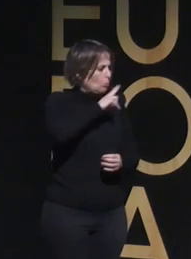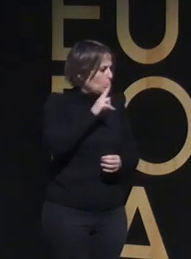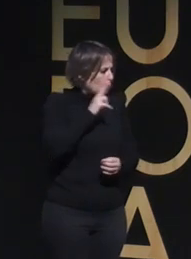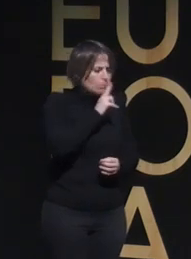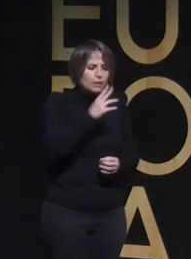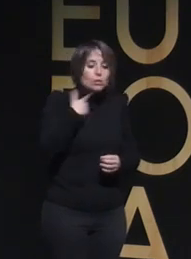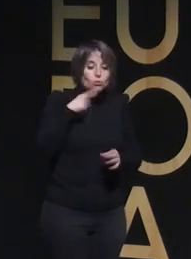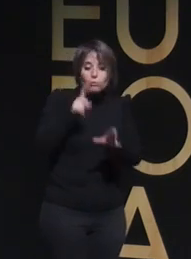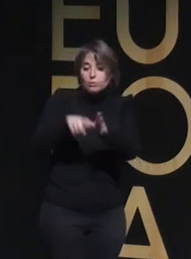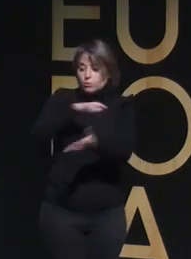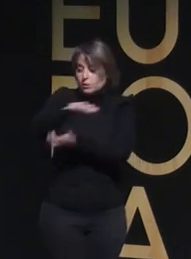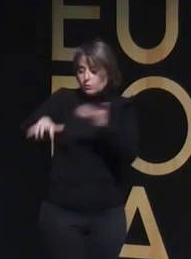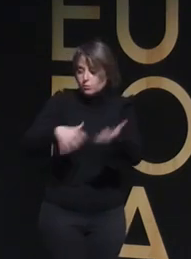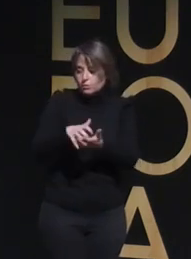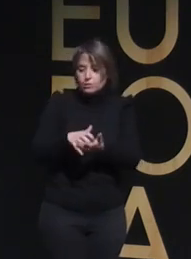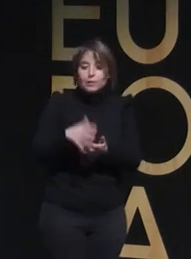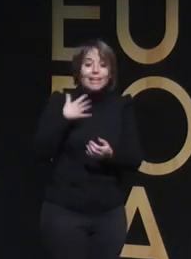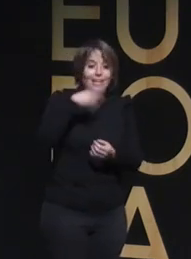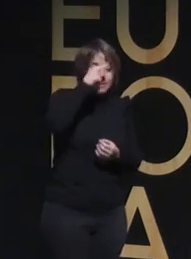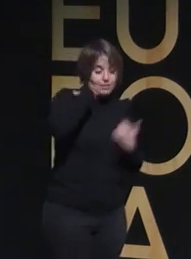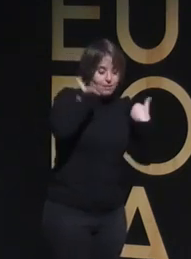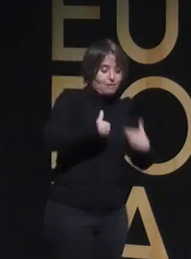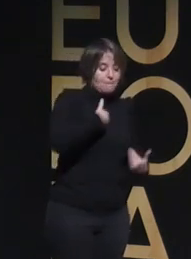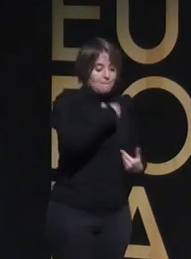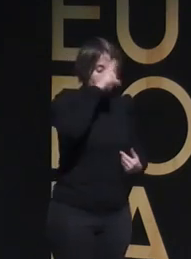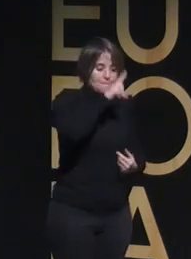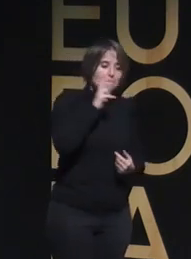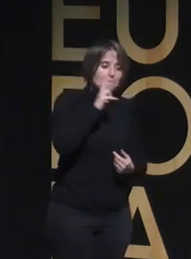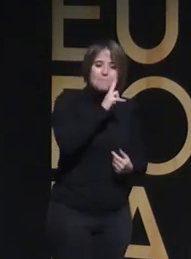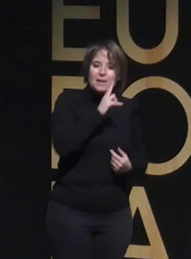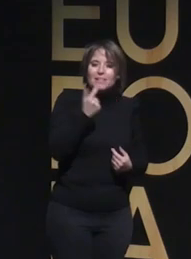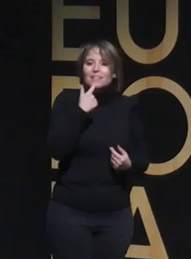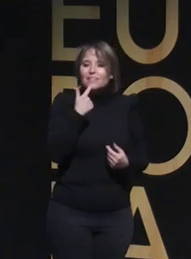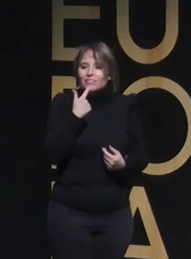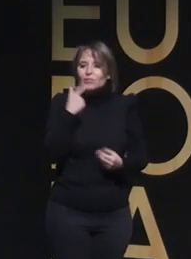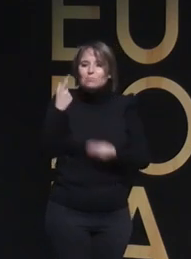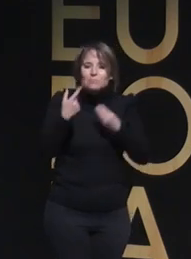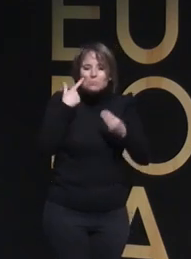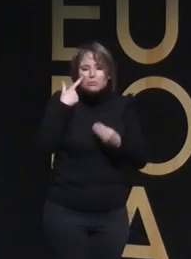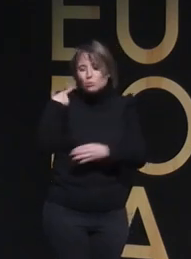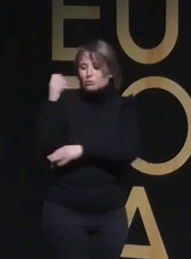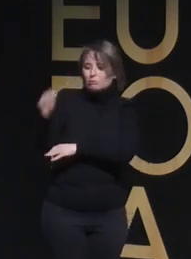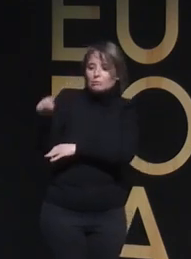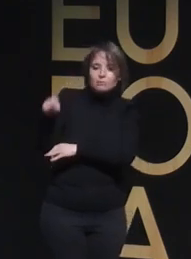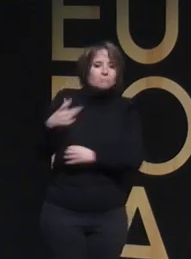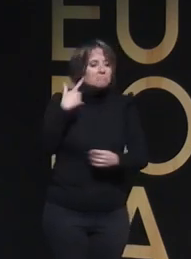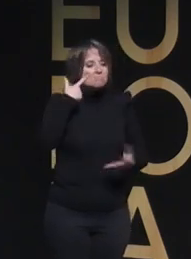entrar porque es que si entro la liamos. Me la suda del padre o la padre, madre, dices. Me explico. Ya cuando estábamos en, te voy a ignorar, ya, pero le estás ignorando